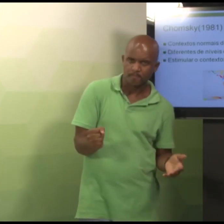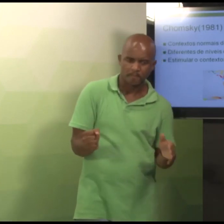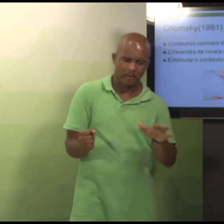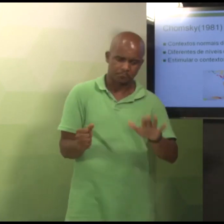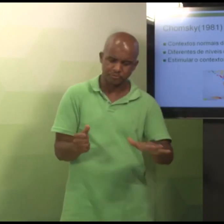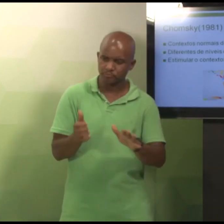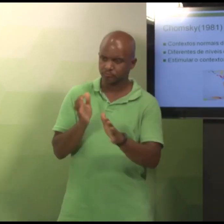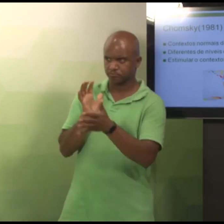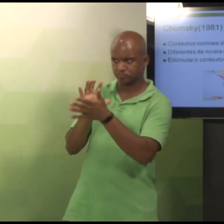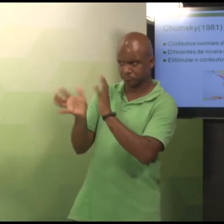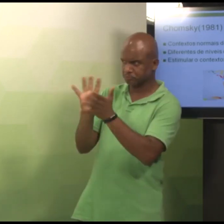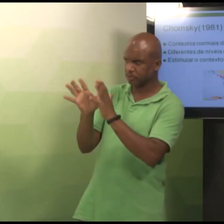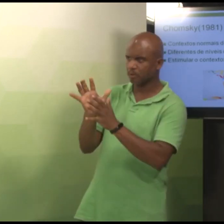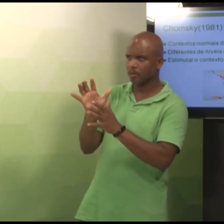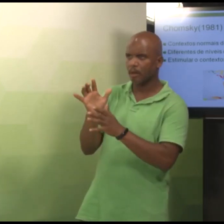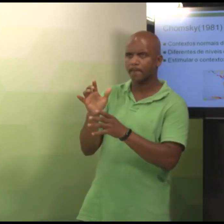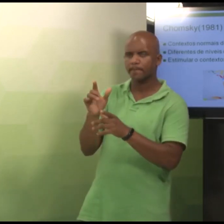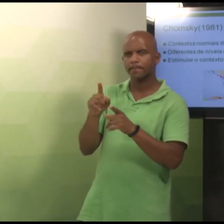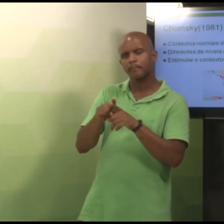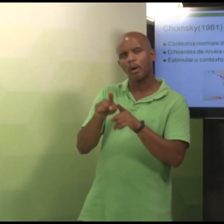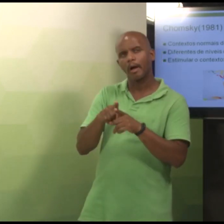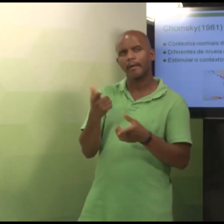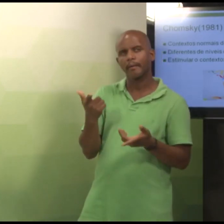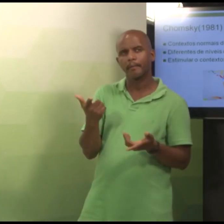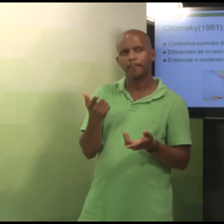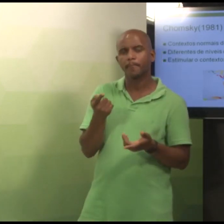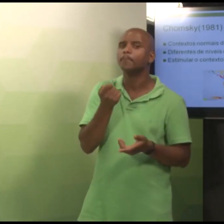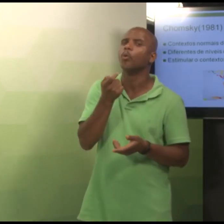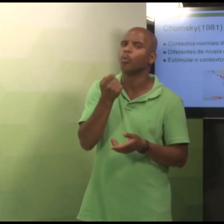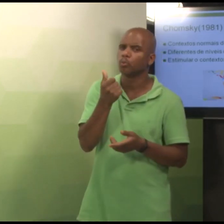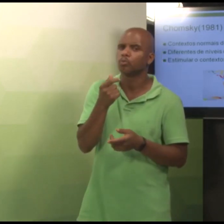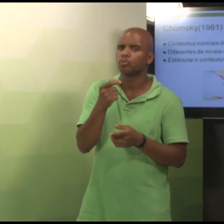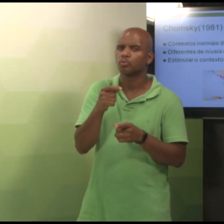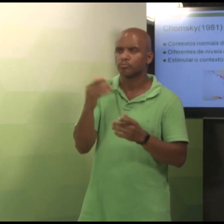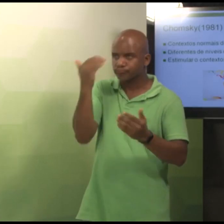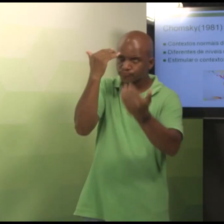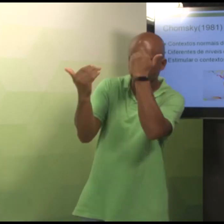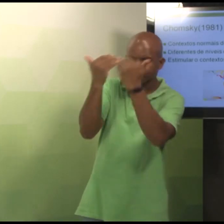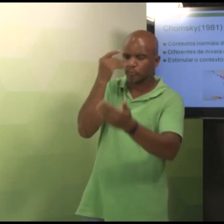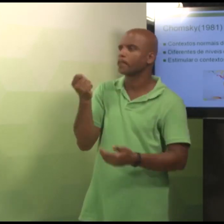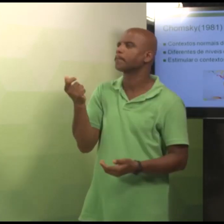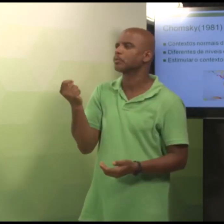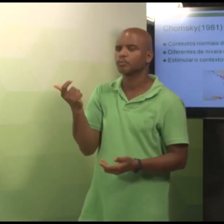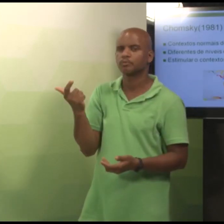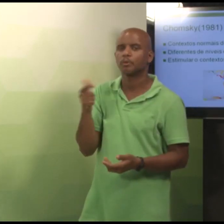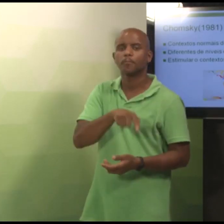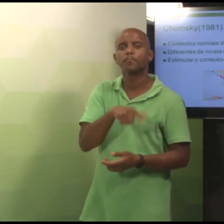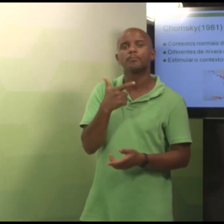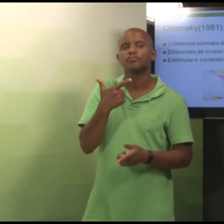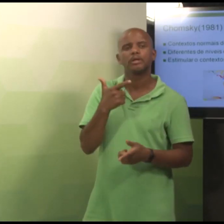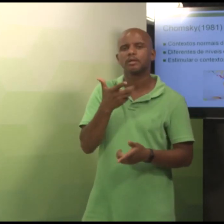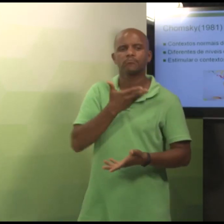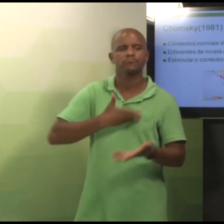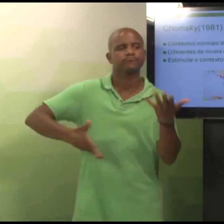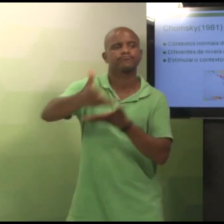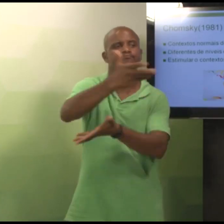o tradutor-intérprete de Libras, ele é colocado ali e oferece poucos inputs para a criança